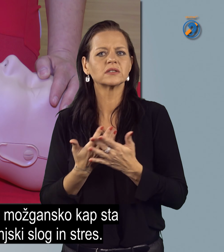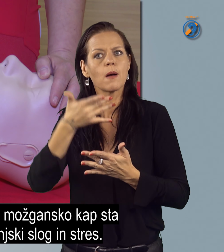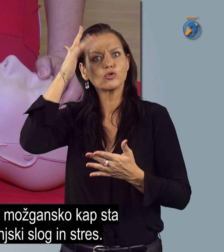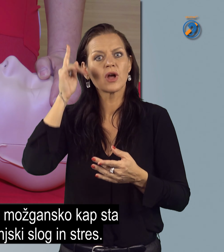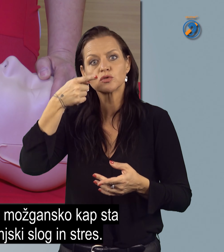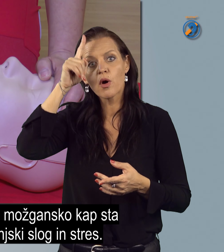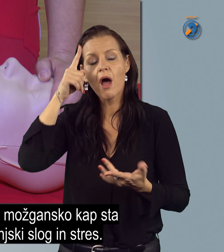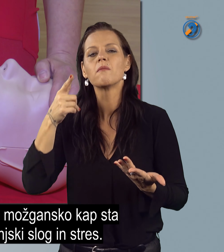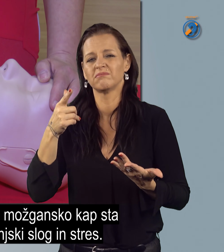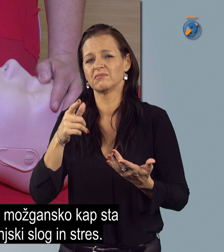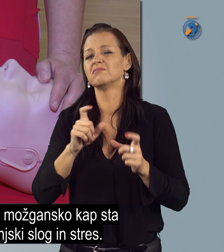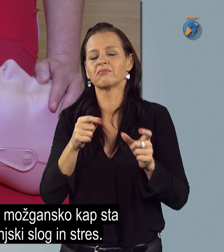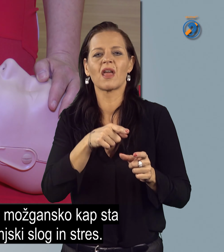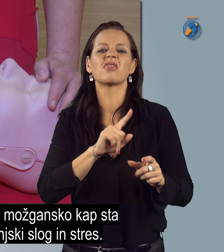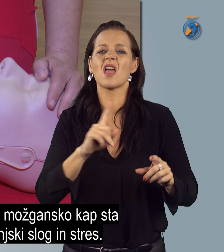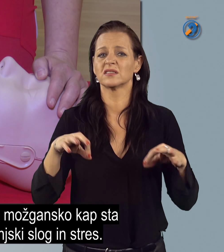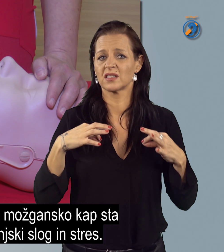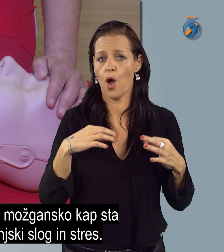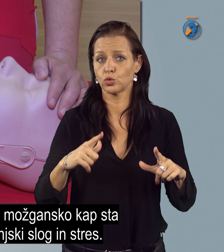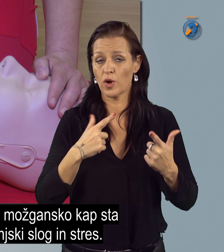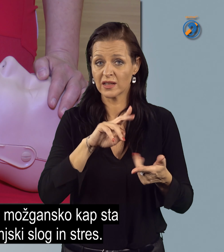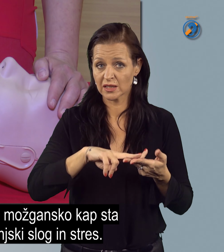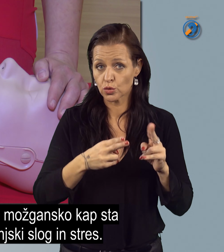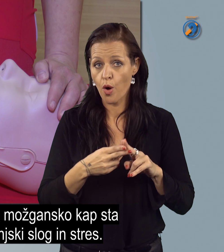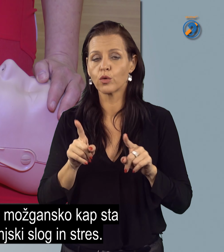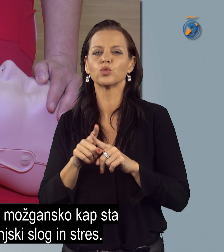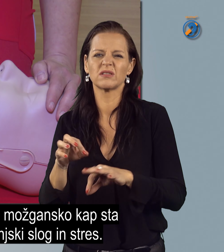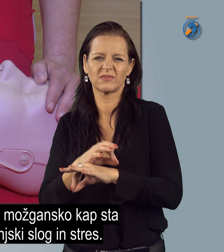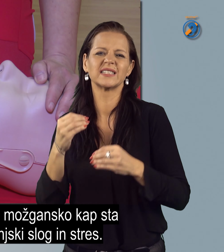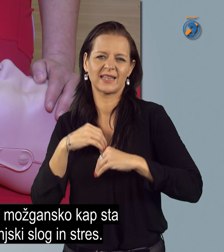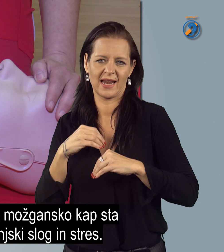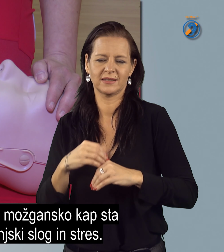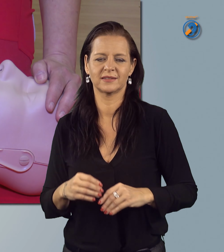sta nezdrav življenjski slog in stres.